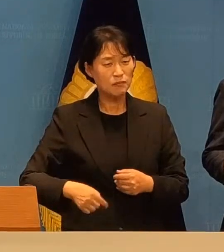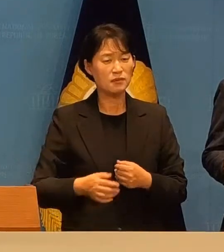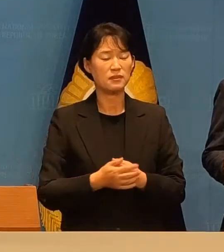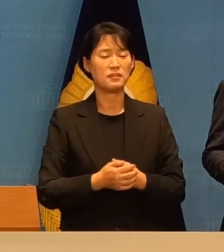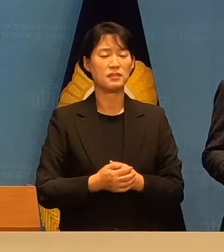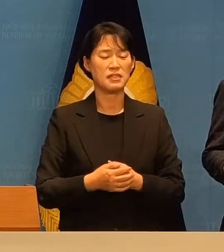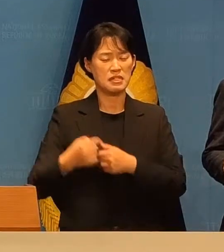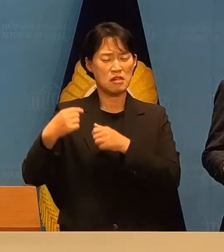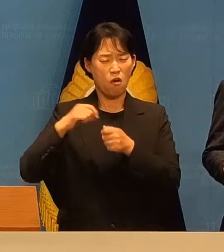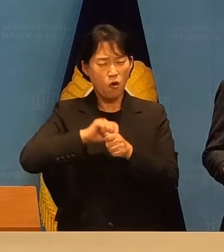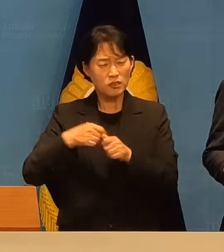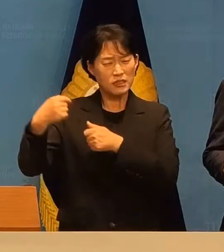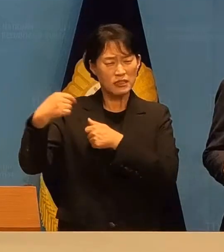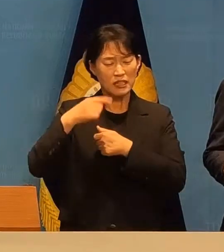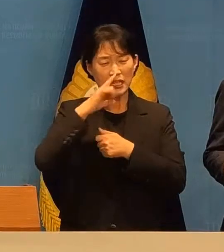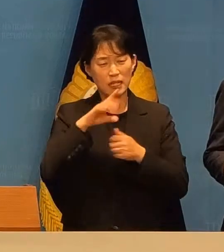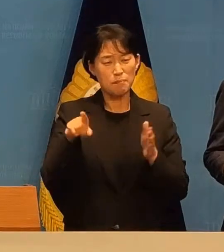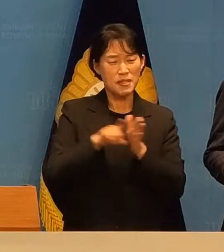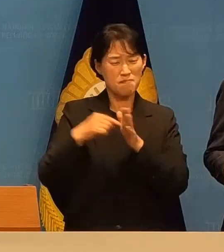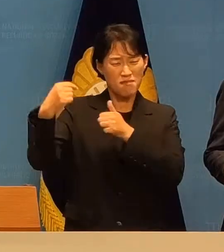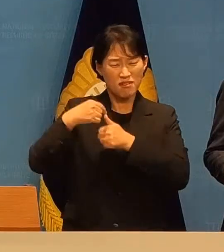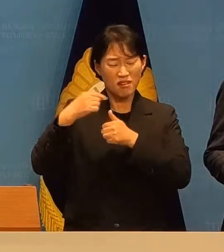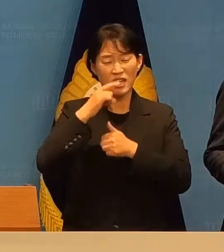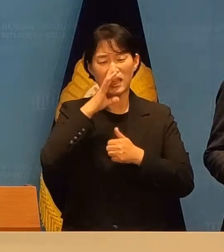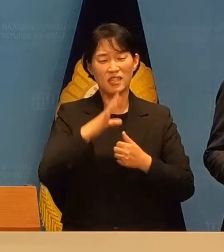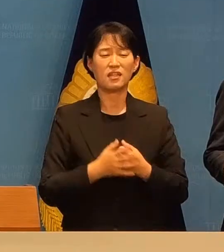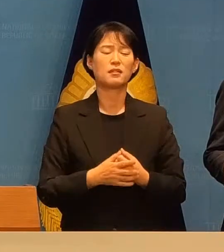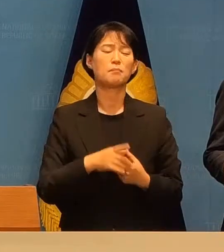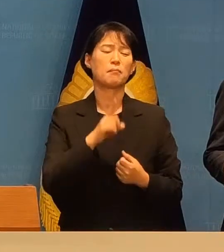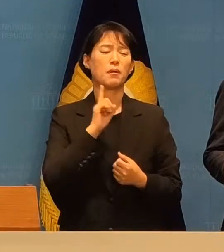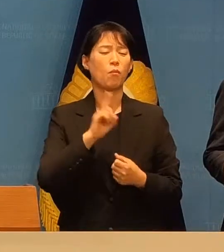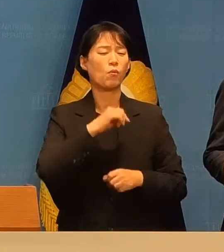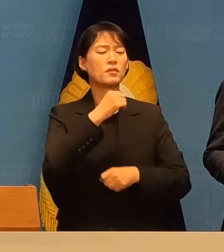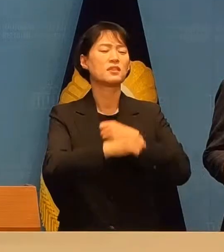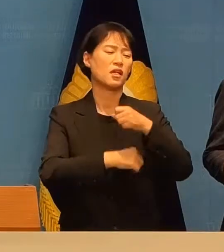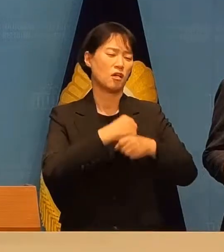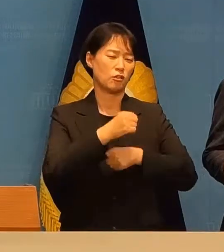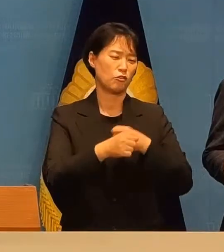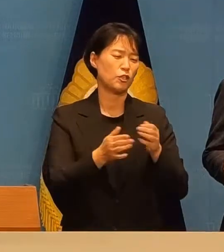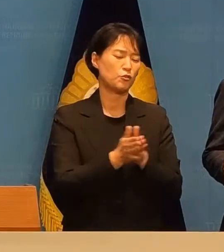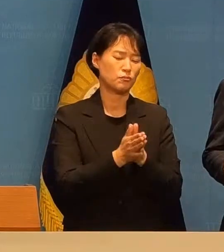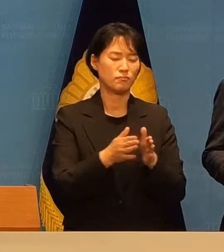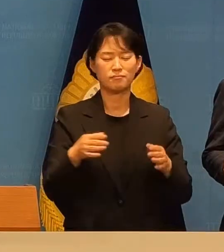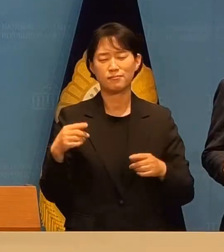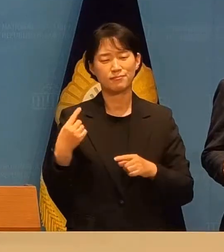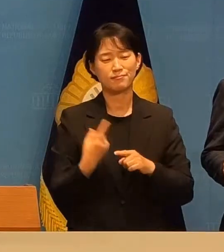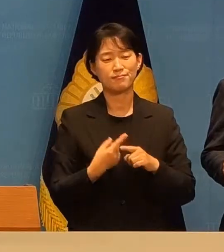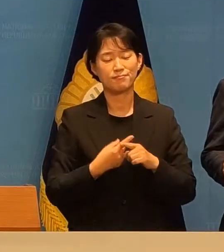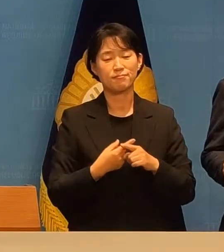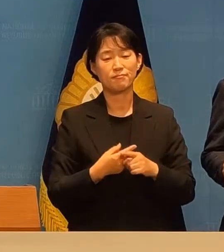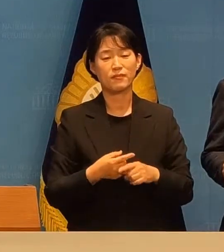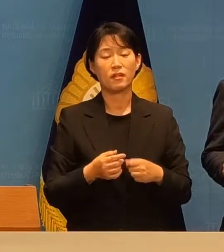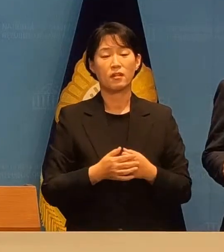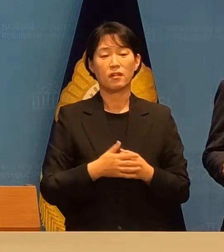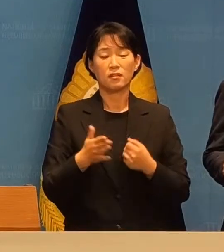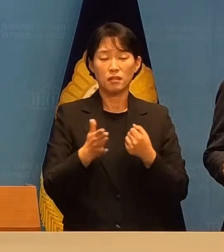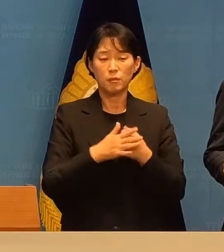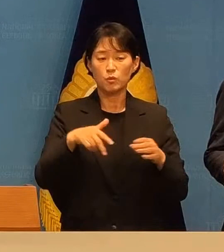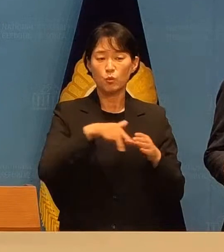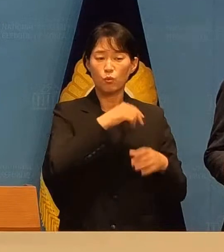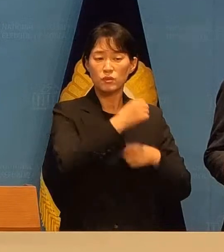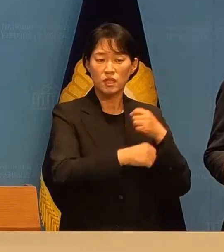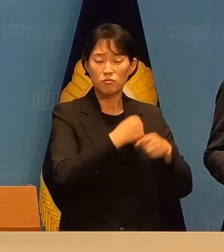없다. 믿음은 명령될 수 없다. 이 말이 곧 자유의 출발점이었습니다. 그래서 종교